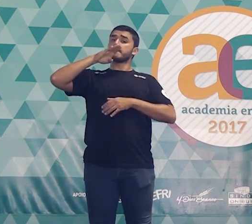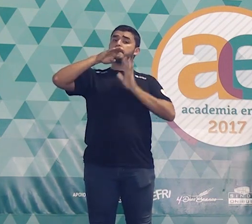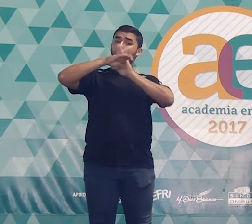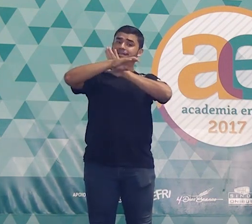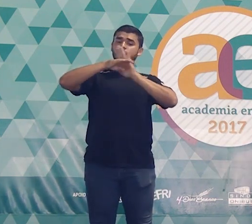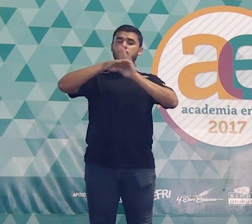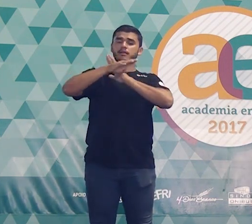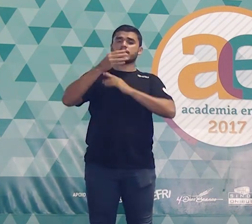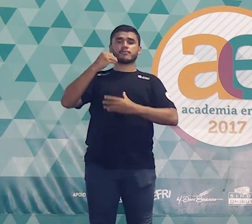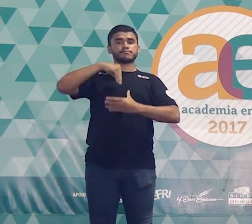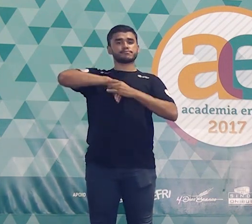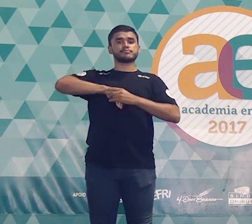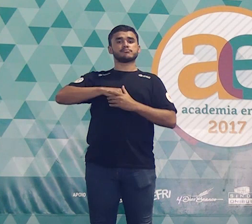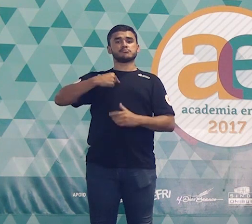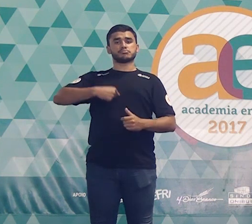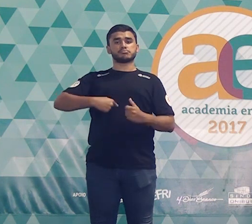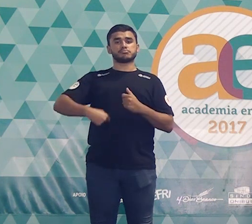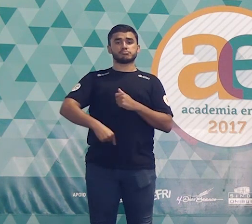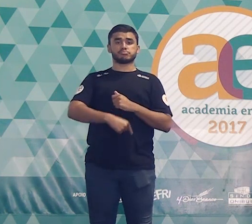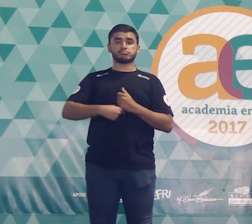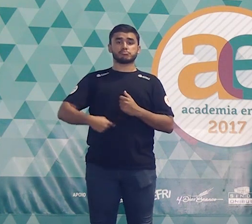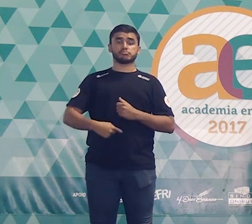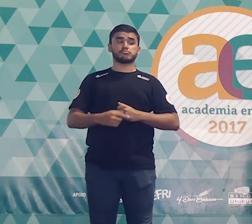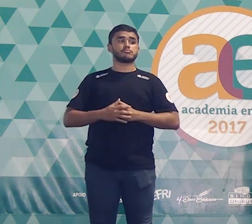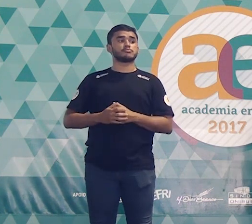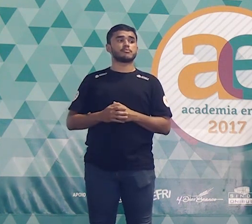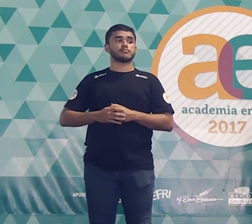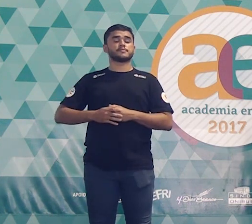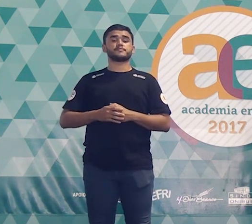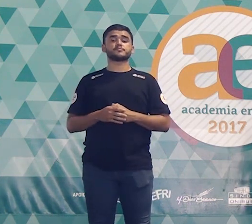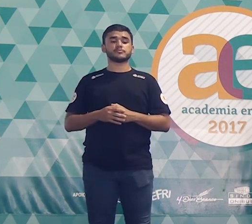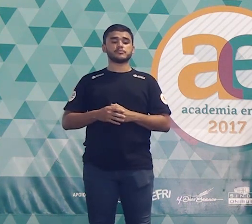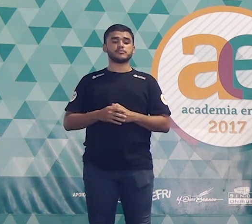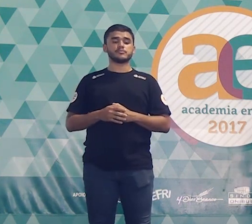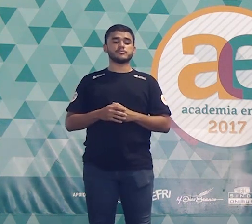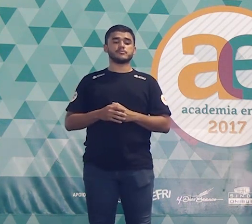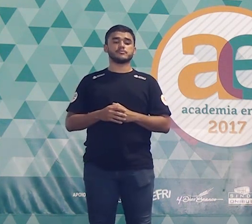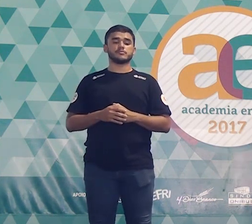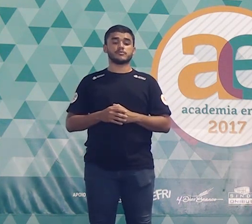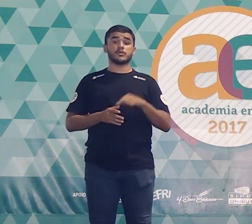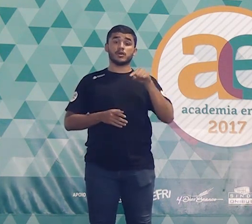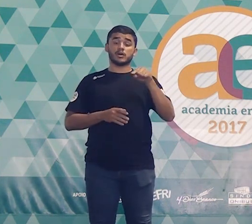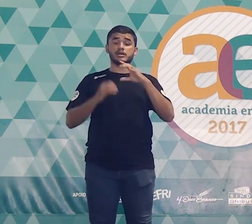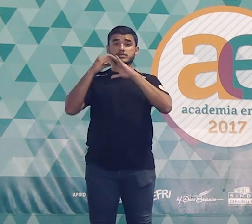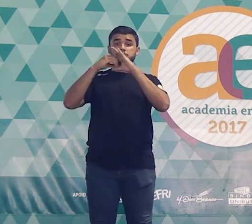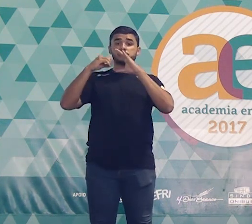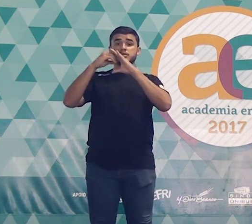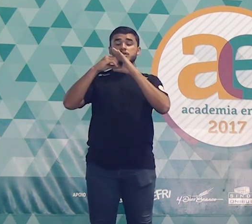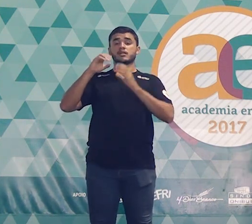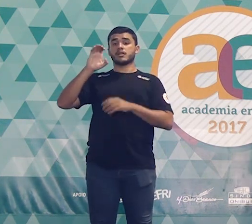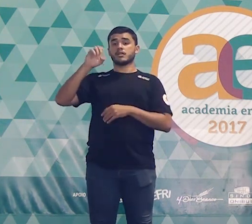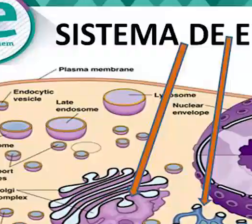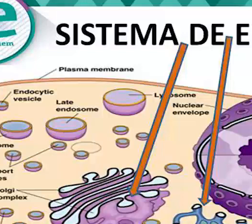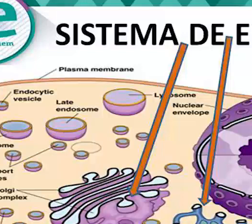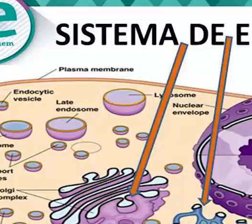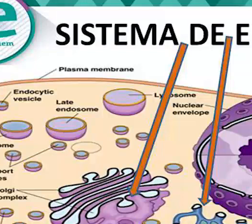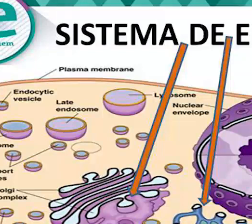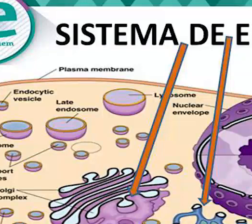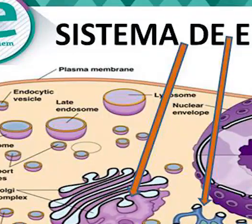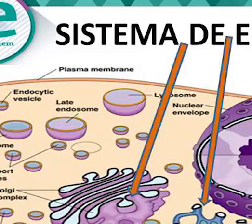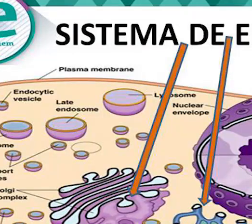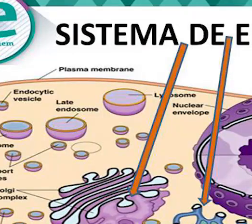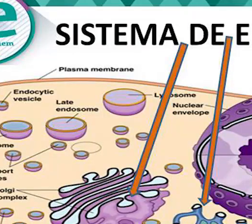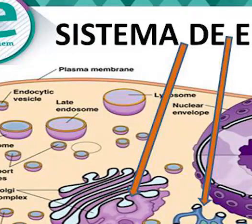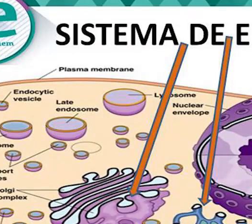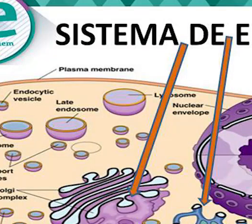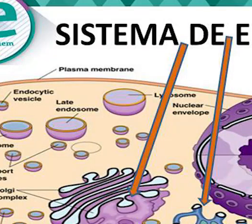ok? Então vamos lá, voltando, toda célula tem sistema de endomembranas. E quem é o sistema de endomembranas? Isso que eu estou apontando